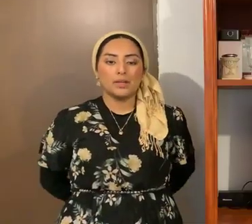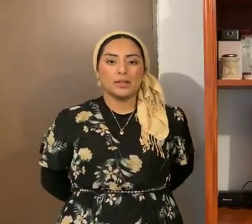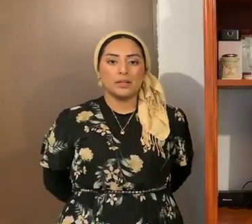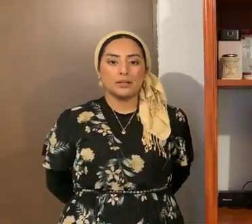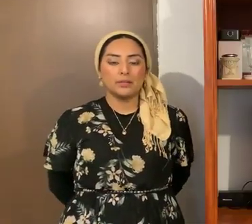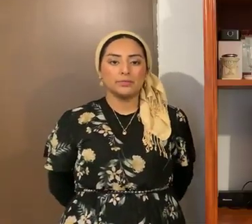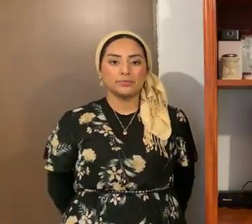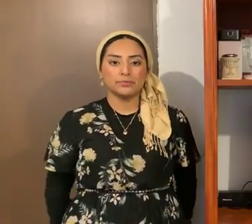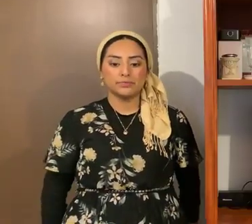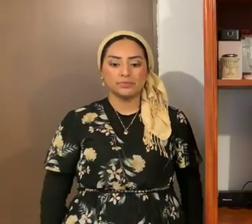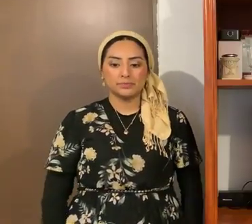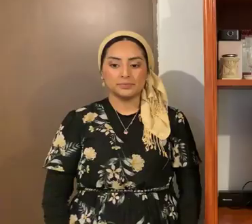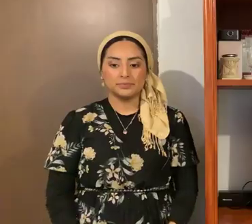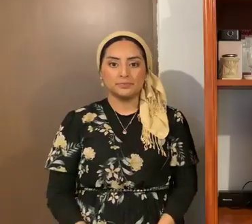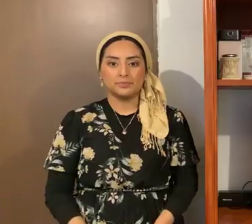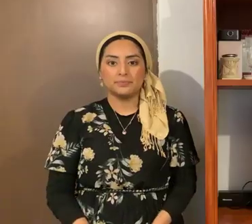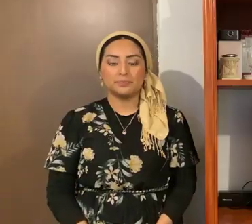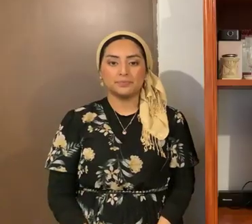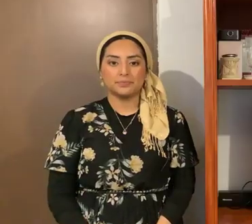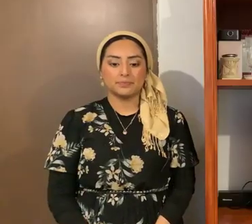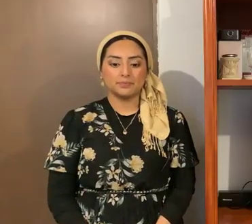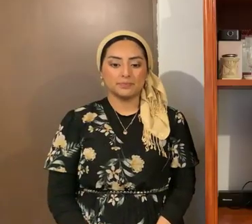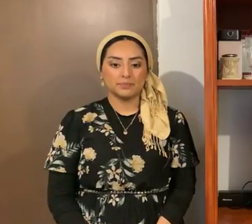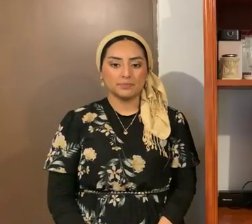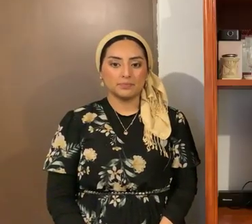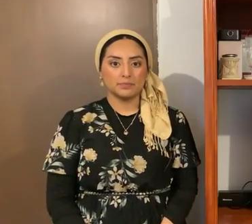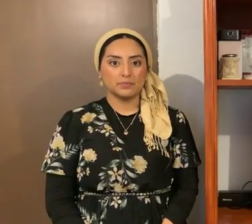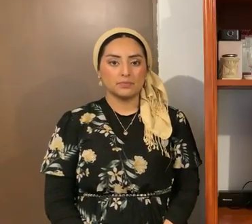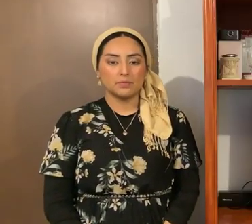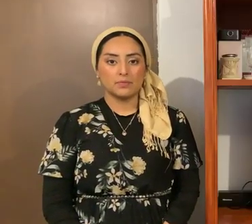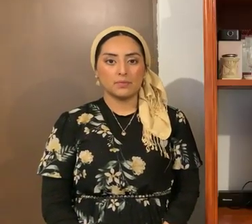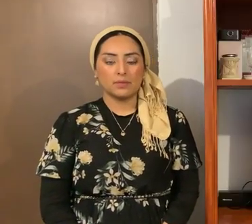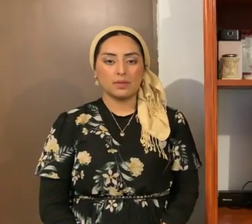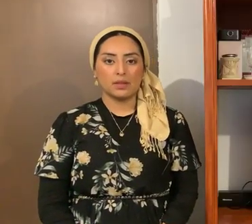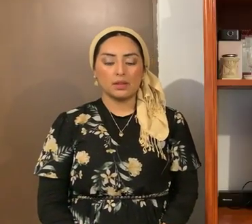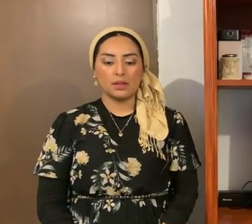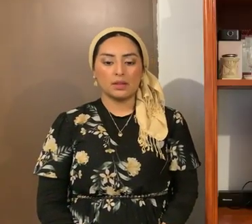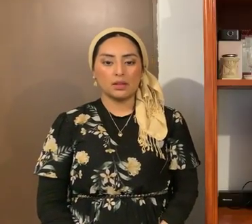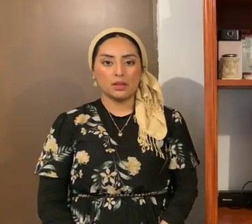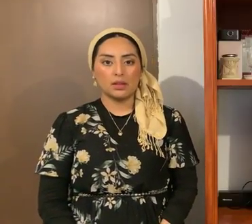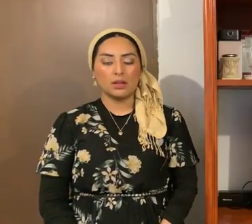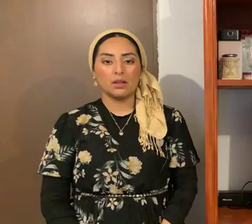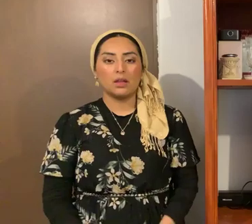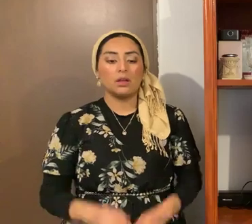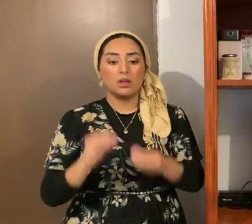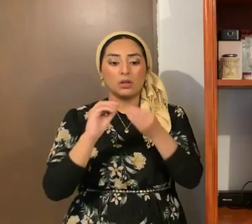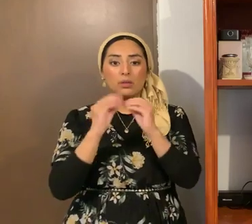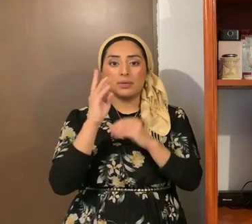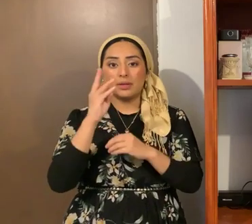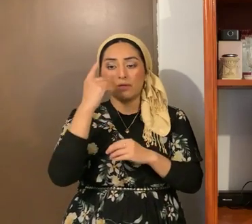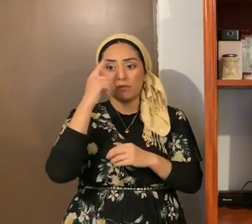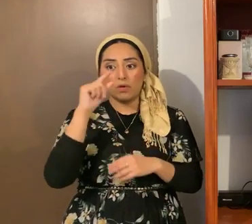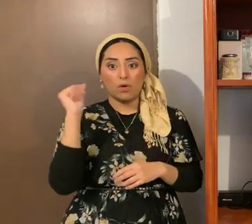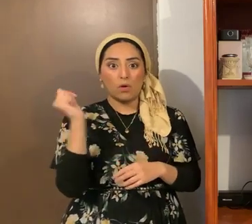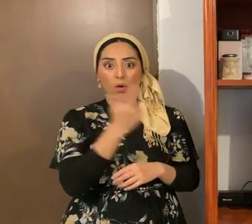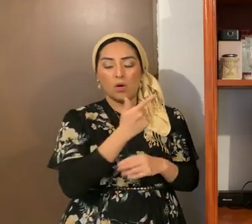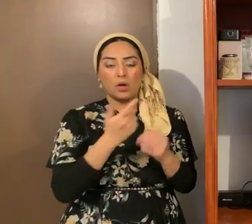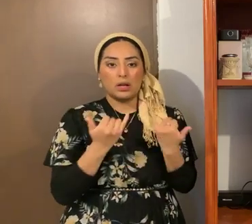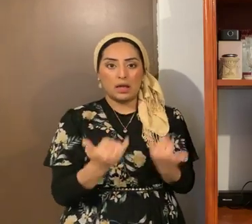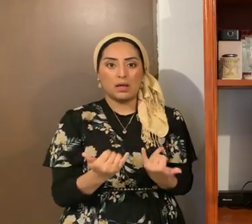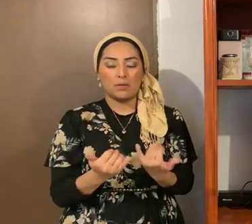¿De acuerdo? Sí. Ahora, este punto número 6 es para todos